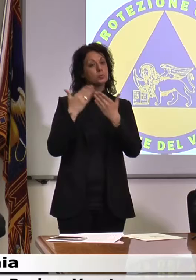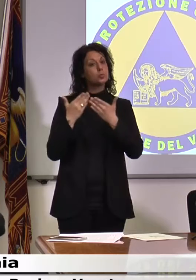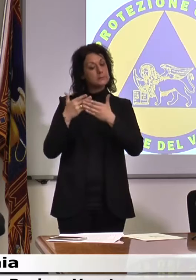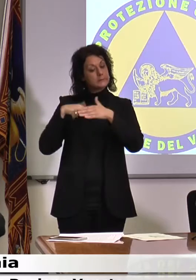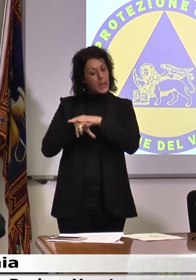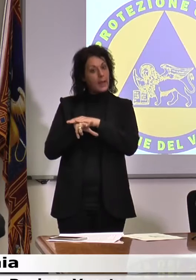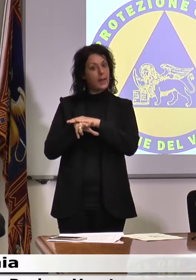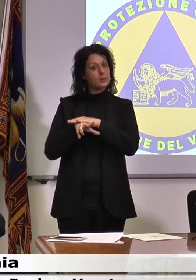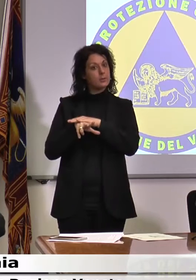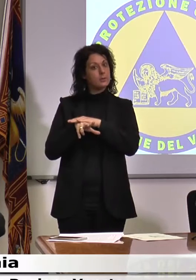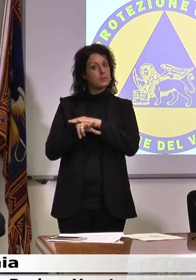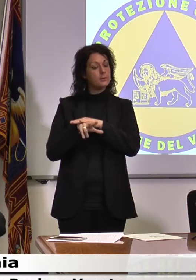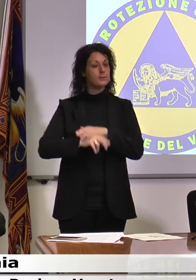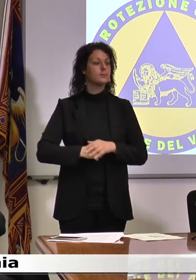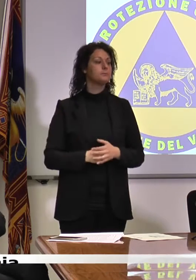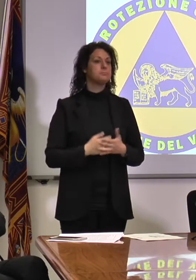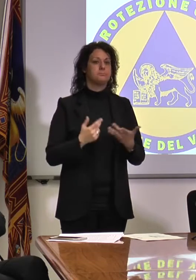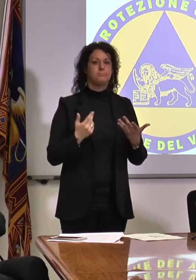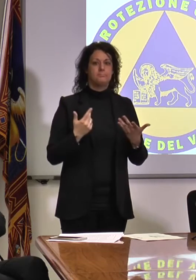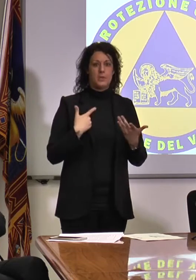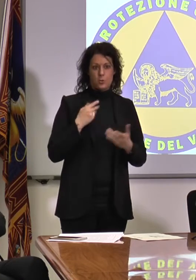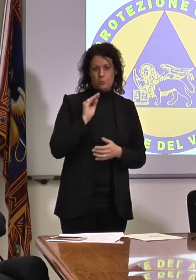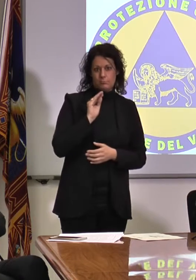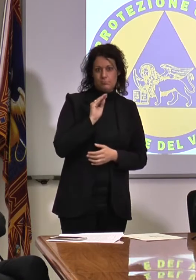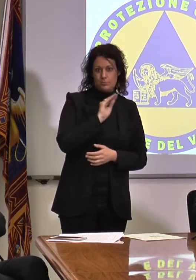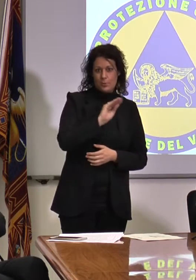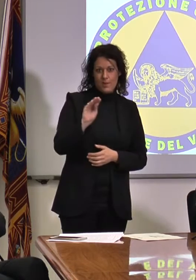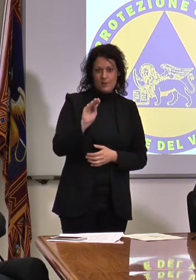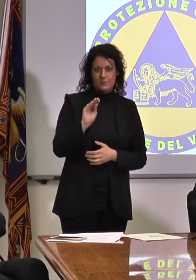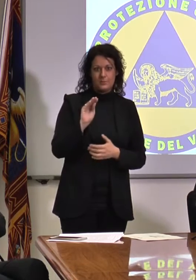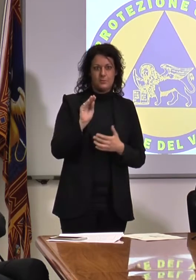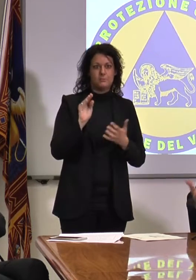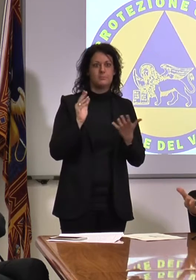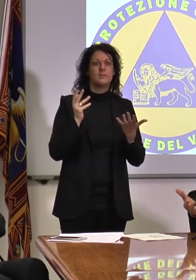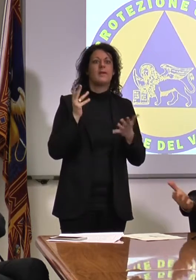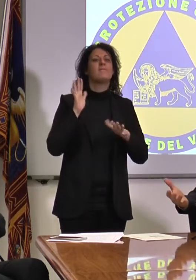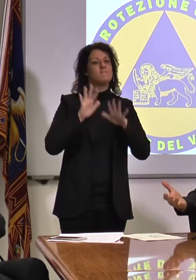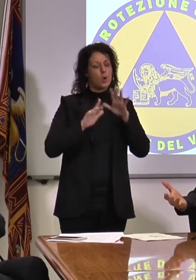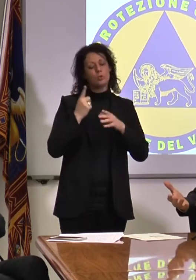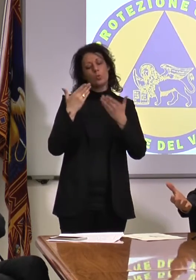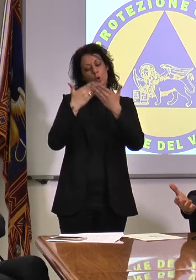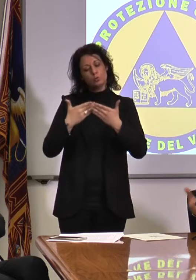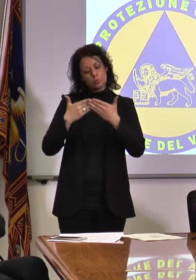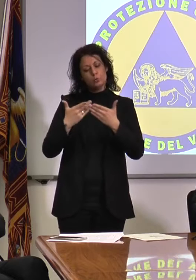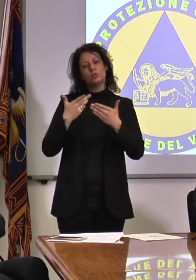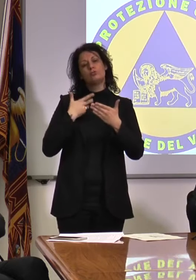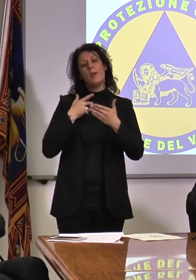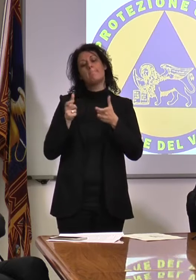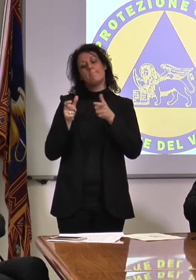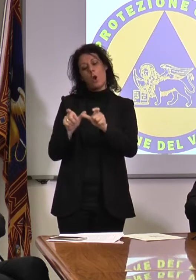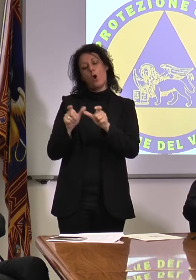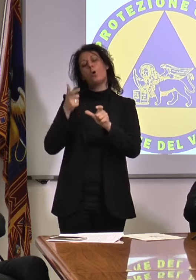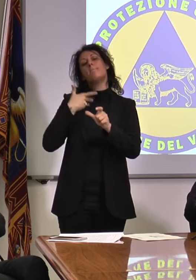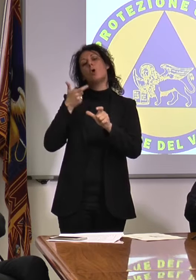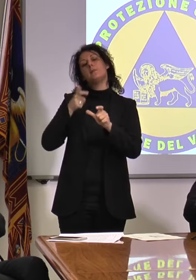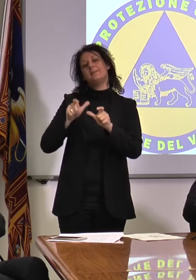Allora, io ti faccio una domanda. Può essere che uno studio possa essere secretato per tutta una serie di motivazioni, no? Il che non